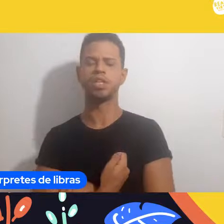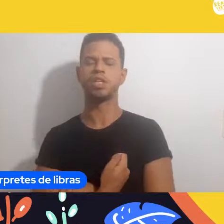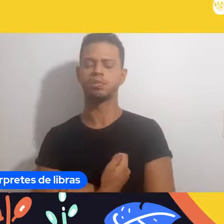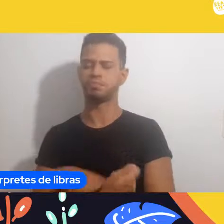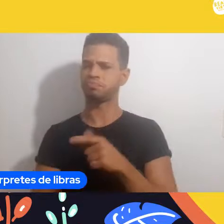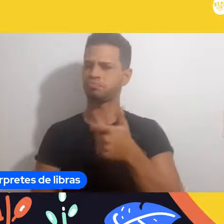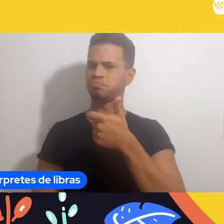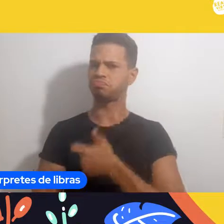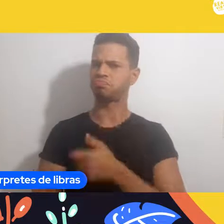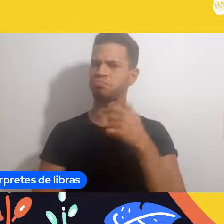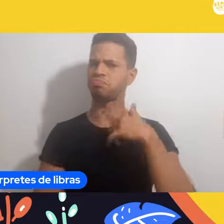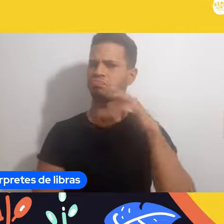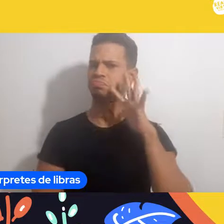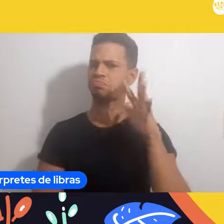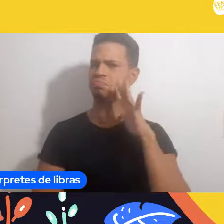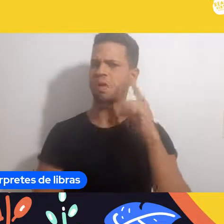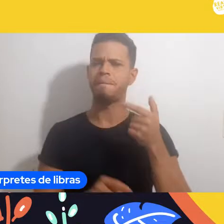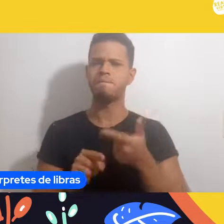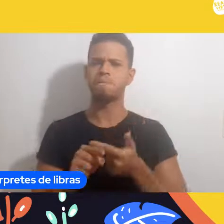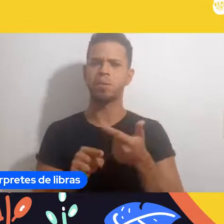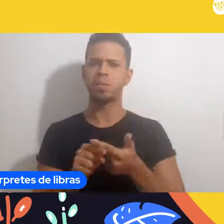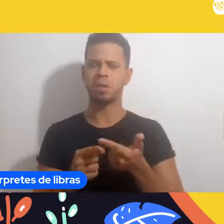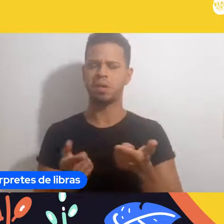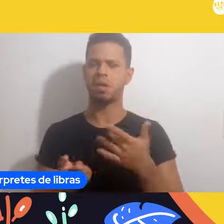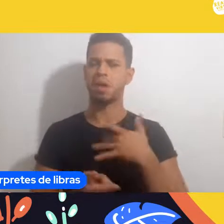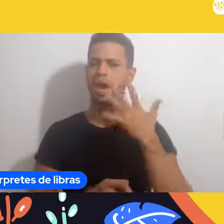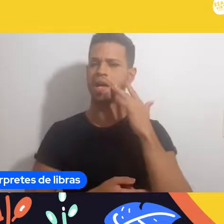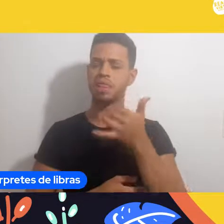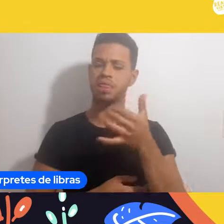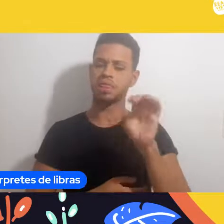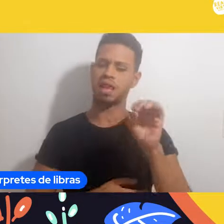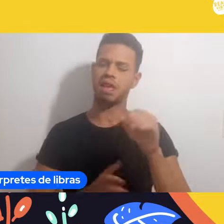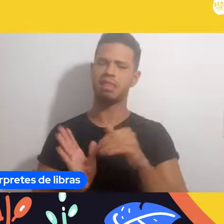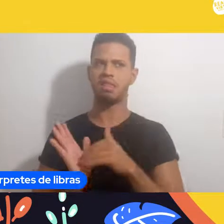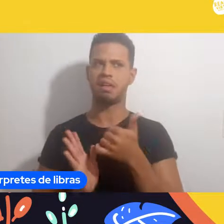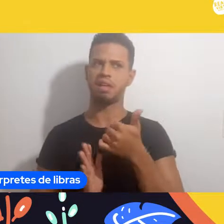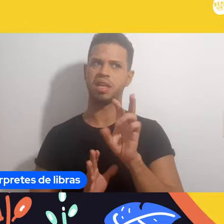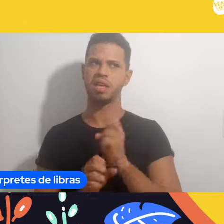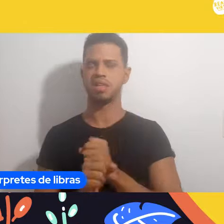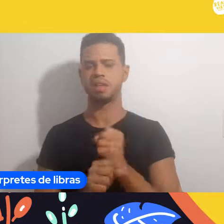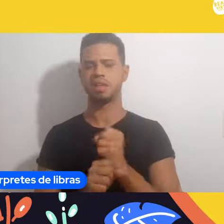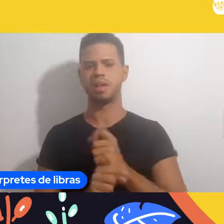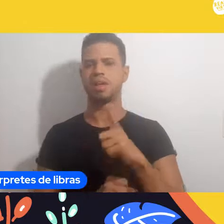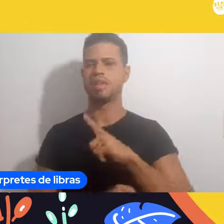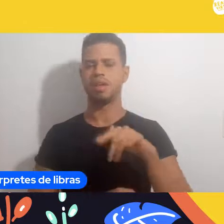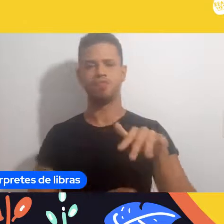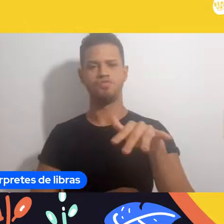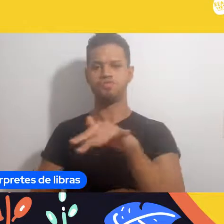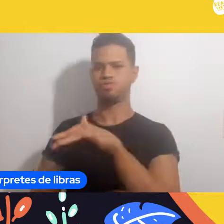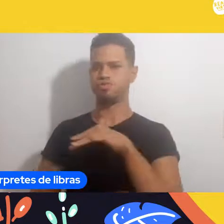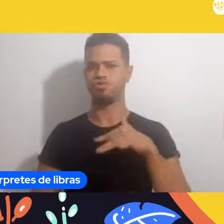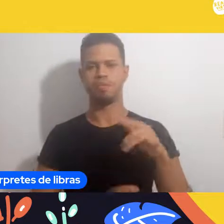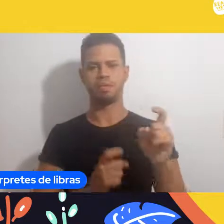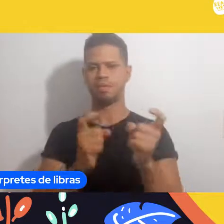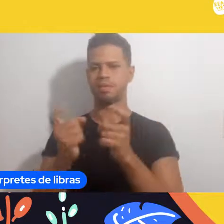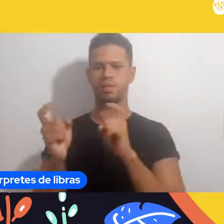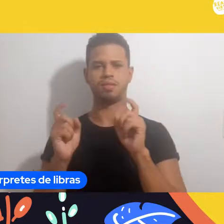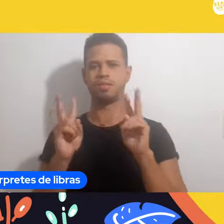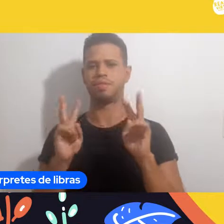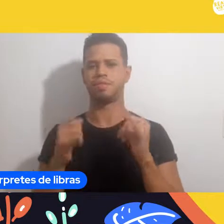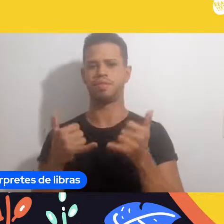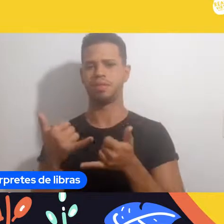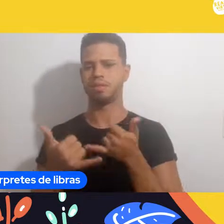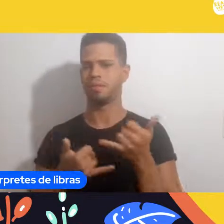pensando por que desde, acho que uns 10, 15 anos, a gente tem grande espaço para discussão sobre o brincar,